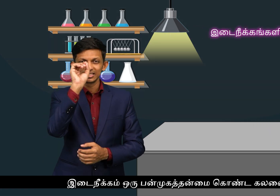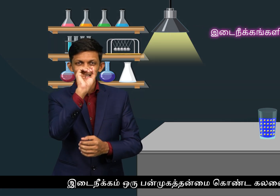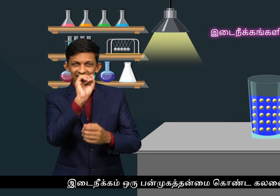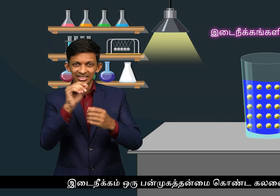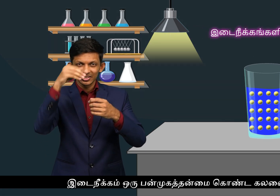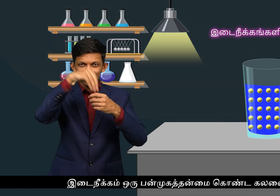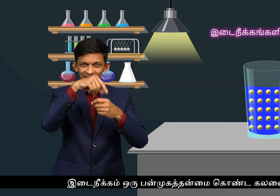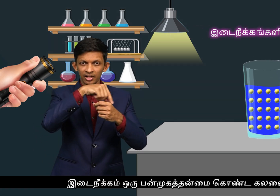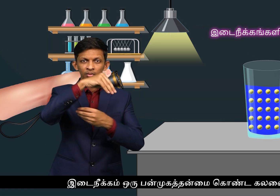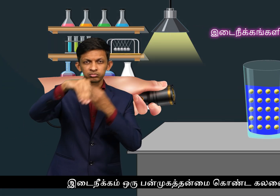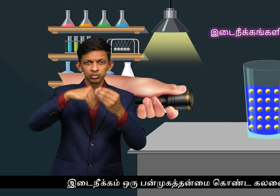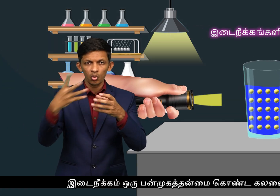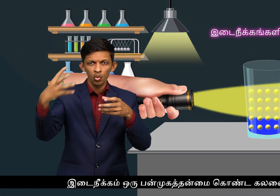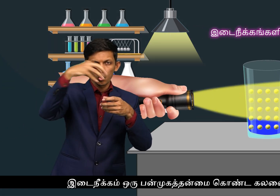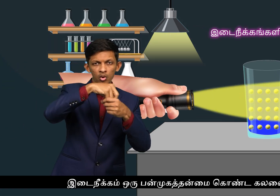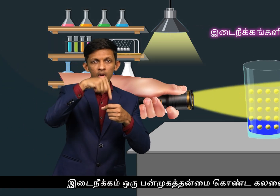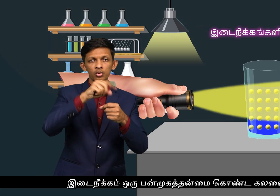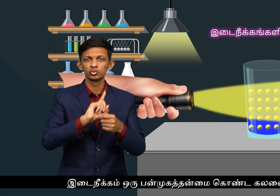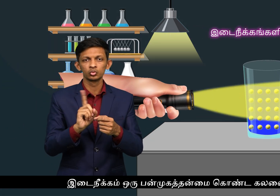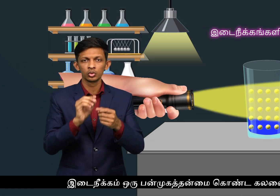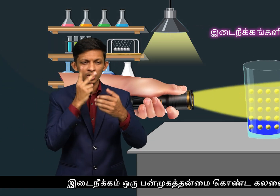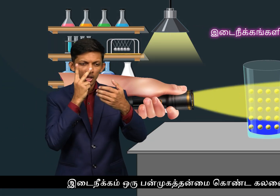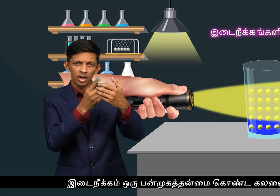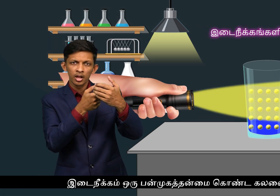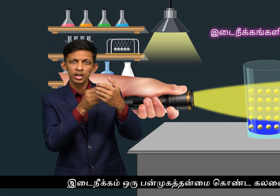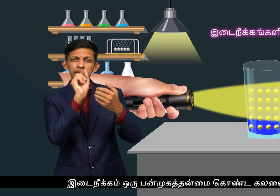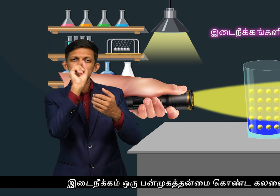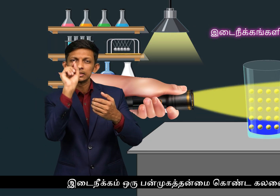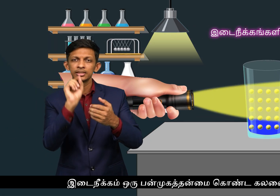மிதத்தல் ஒரு பன்முகத்தன்மை கொண்ட கலவையாகும்.